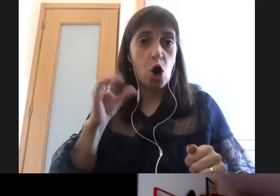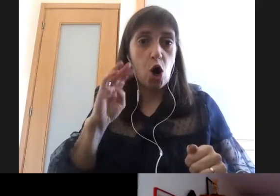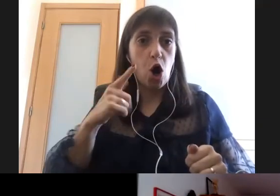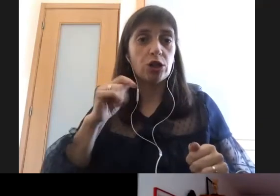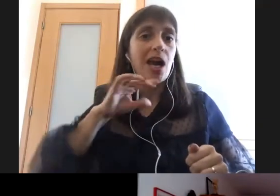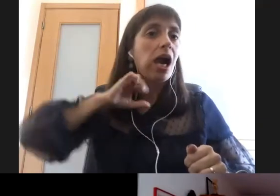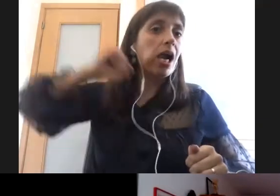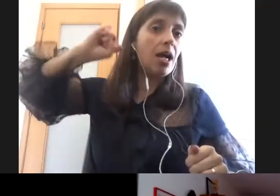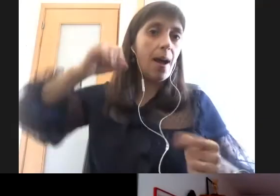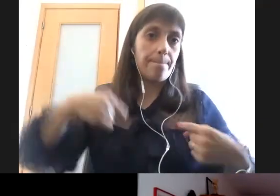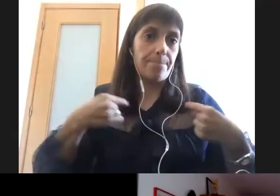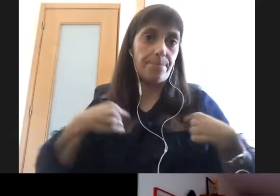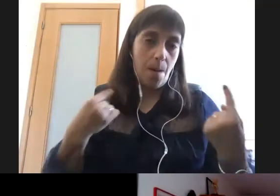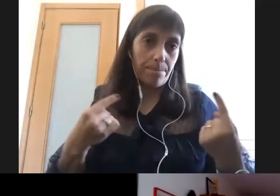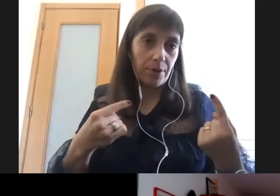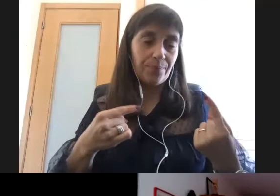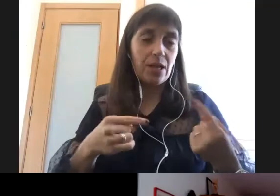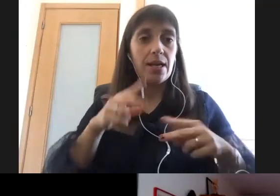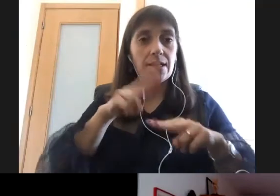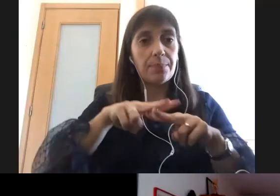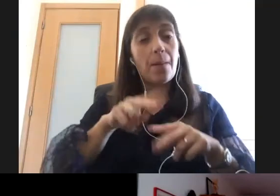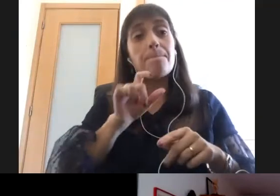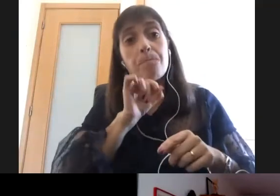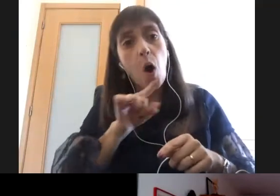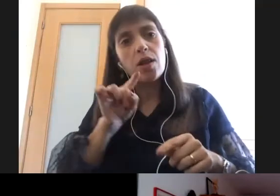prisão. É possível que tenha sido torturado e assassinado.